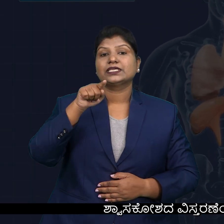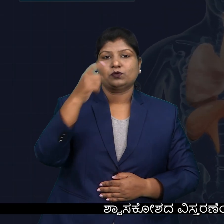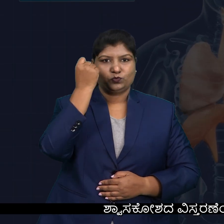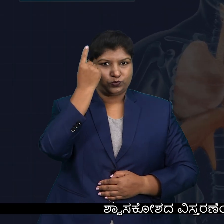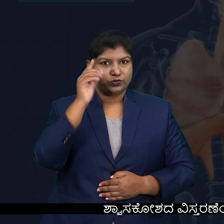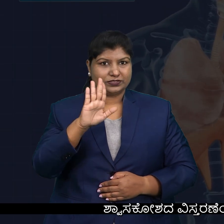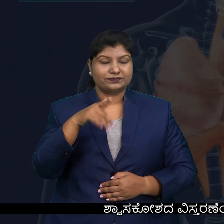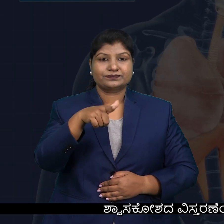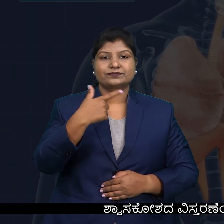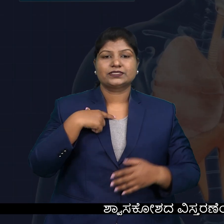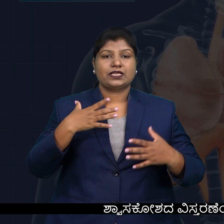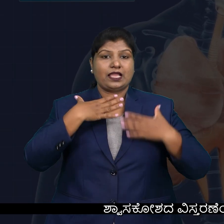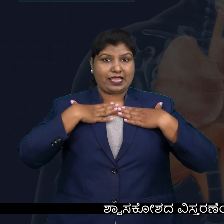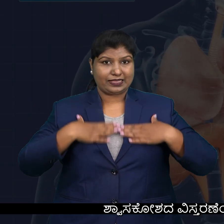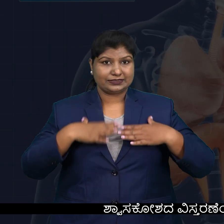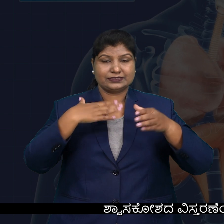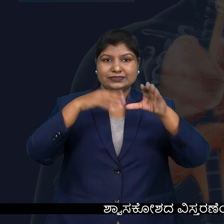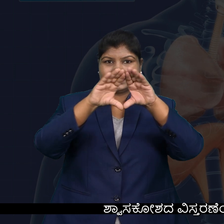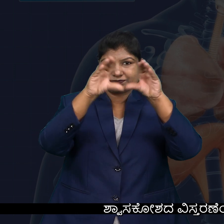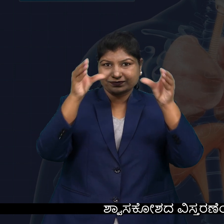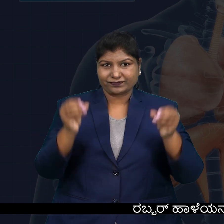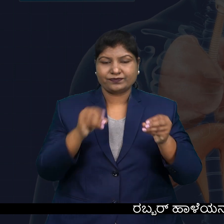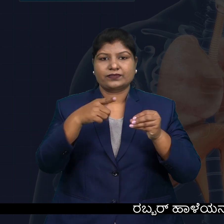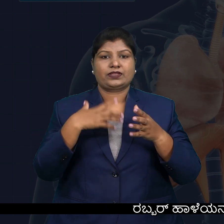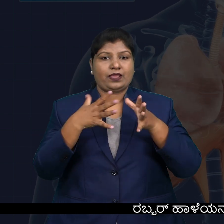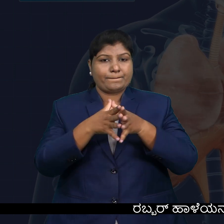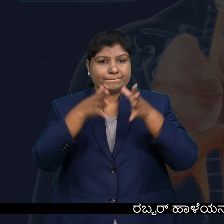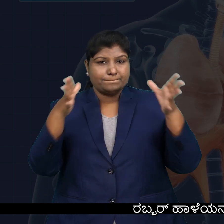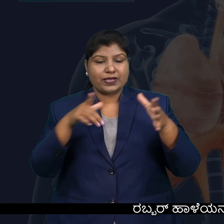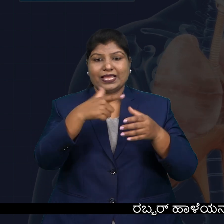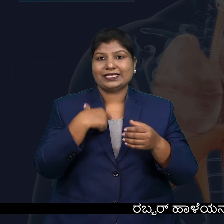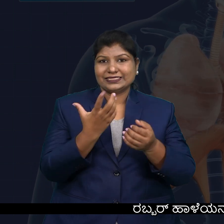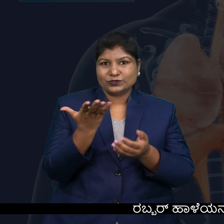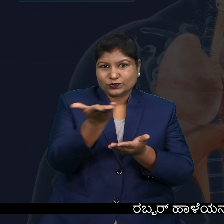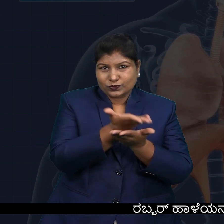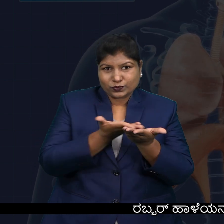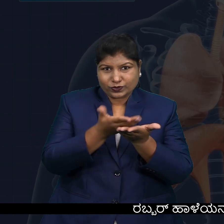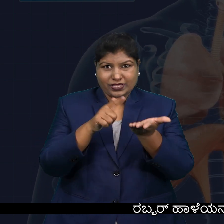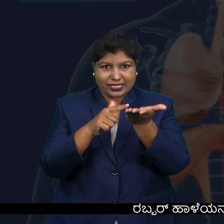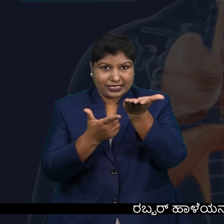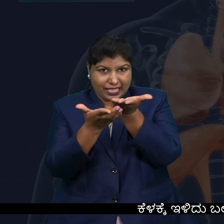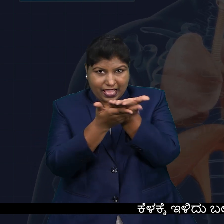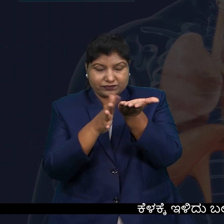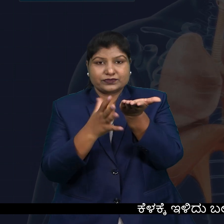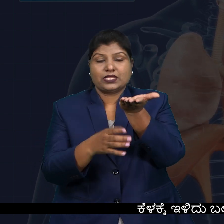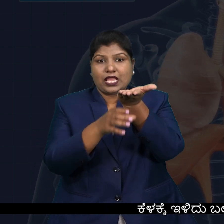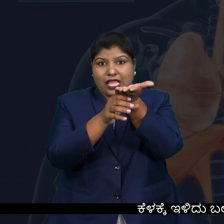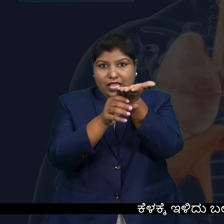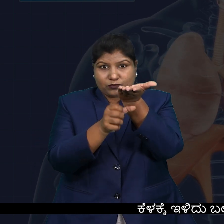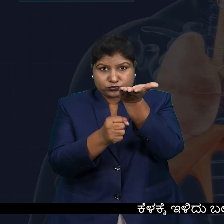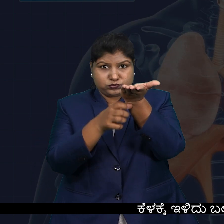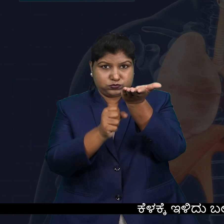ಶ್ವಾಸಕೋಶದ ವಿಸ್ತರಣೆಯನ್ನು ಅರ್ಥ ಮಾಡಿಕೊಳ್ಳಲು ರಬ್ಬರ್ ಹಾಳೆಯನ್ನು ಮೇಲಿಂದ ಎಳೆಯಿರಿ. ಕೆಳಕ್ಕೆ